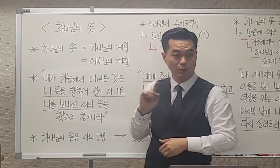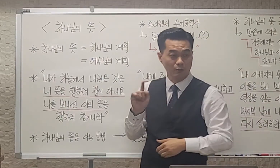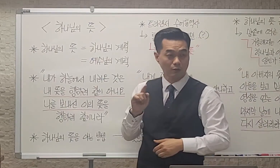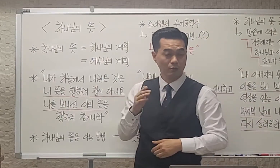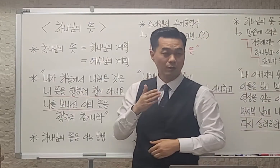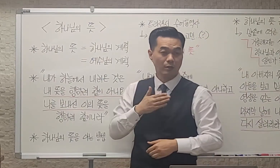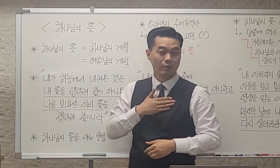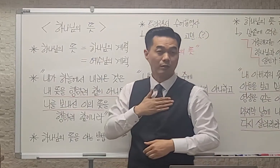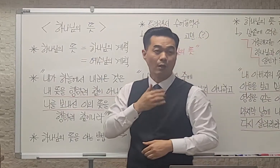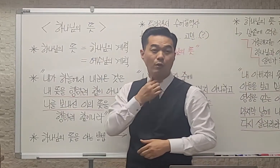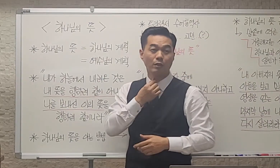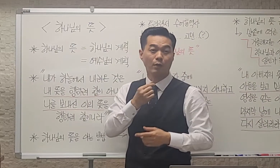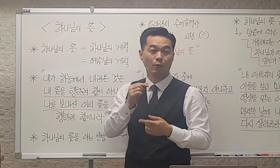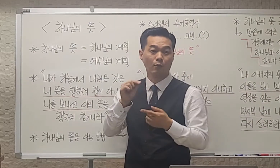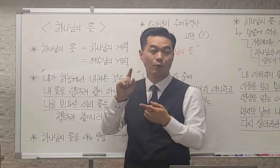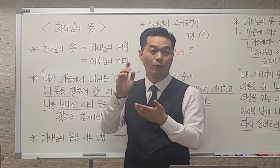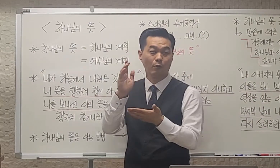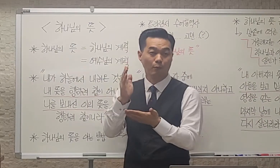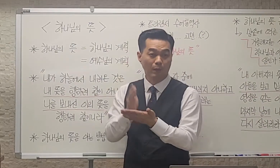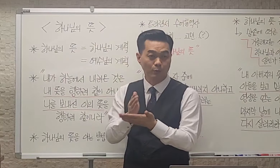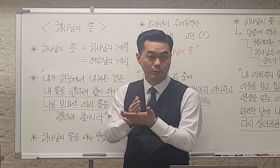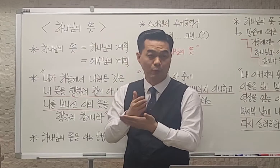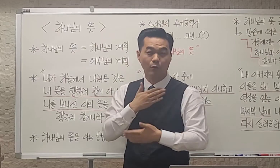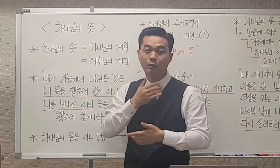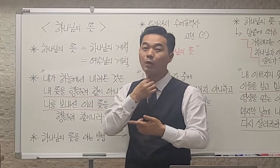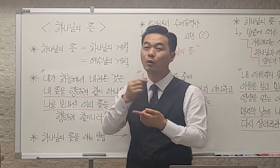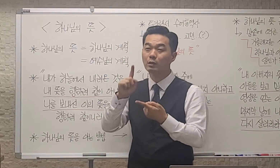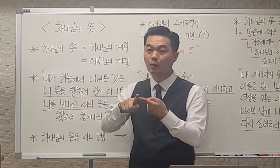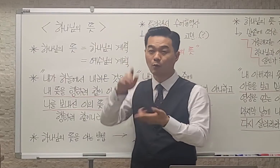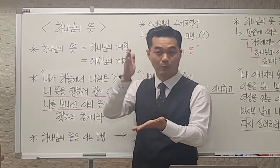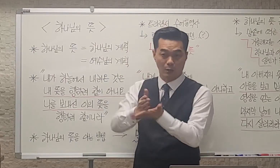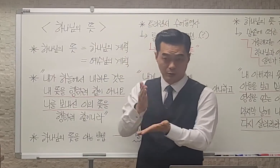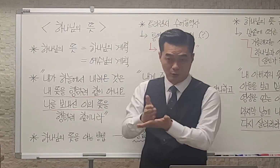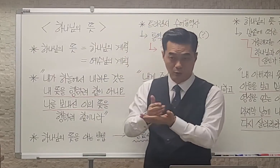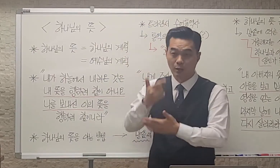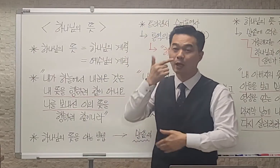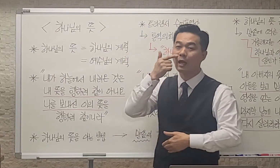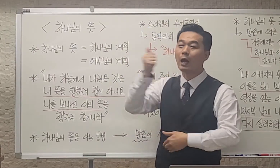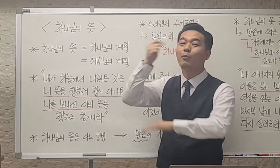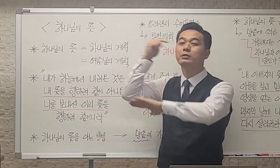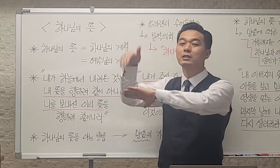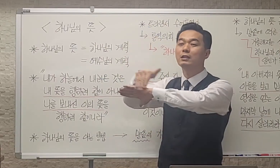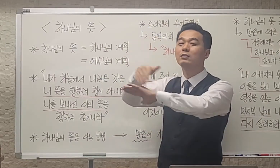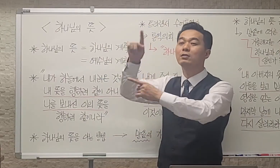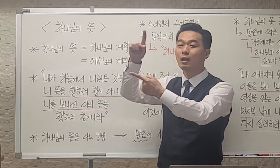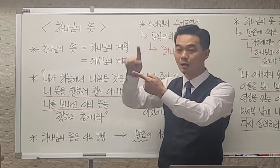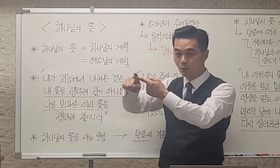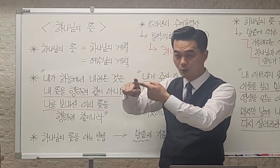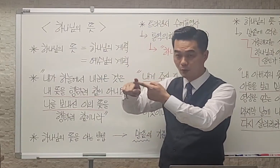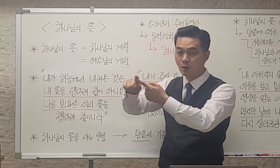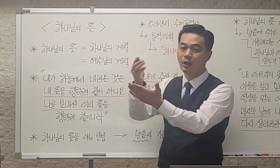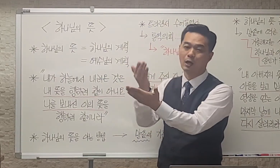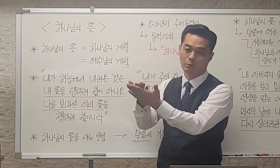뭐라고요? 내 원대로 마옵시고 내 원대로 마옵시고 아버지의 뜻대로